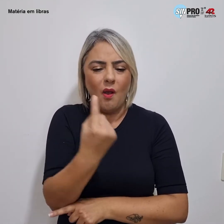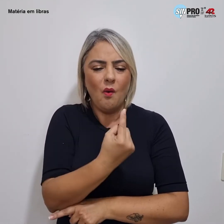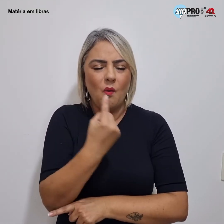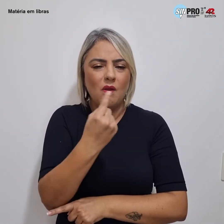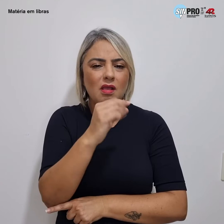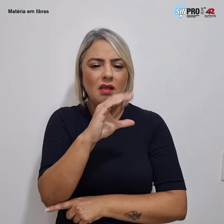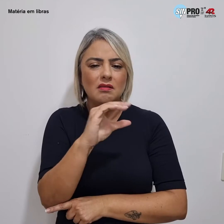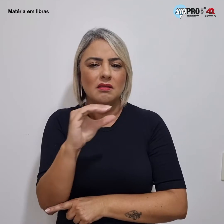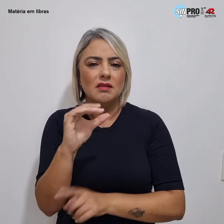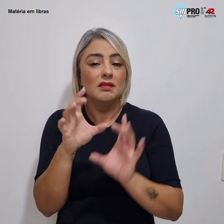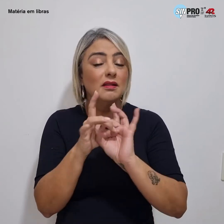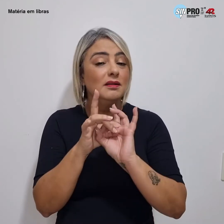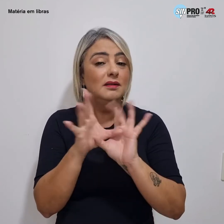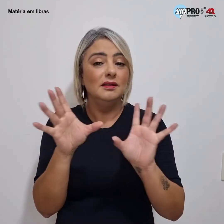a única ciência livre.